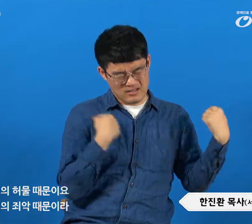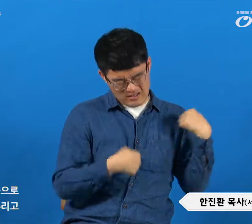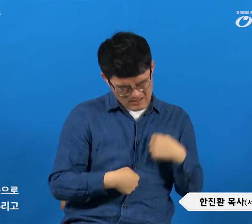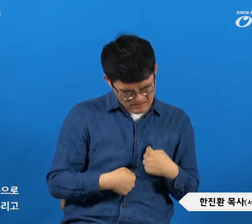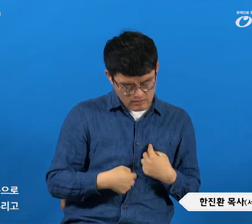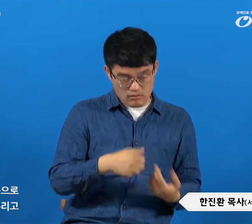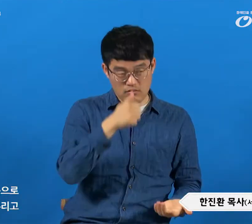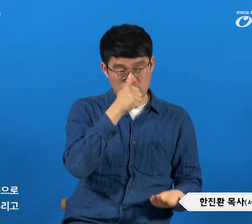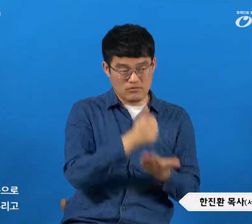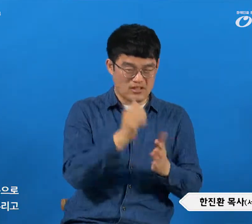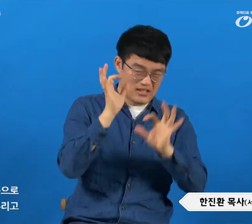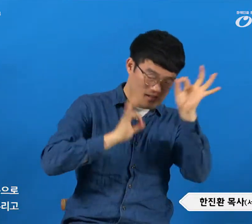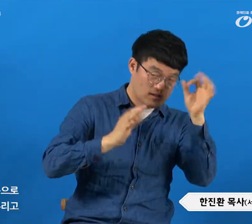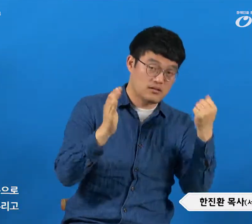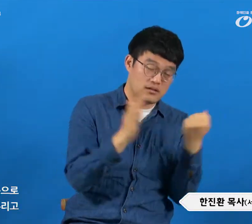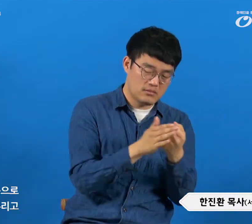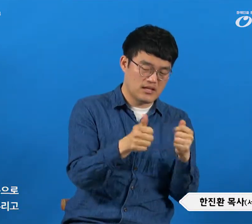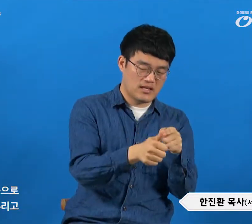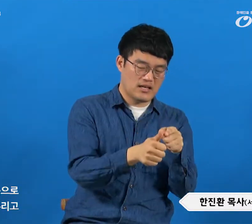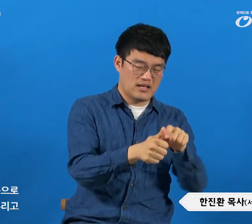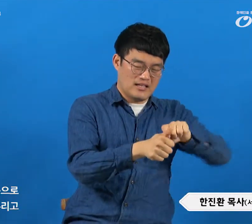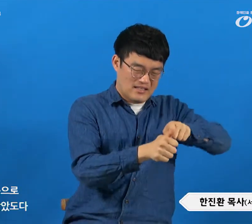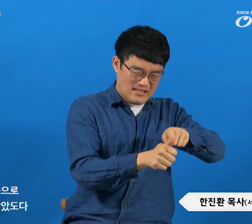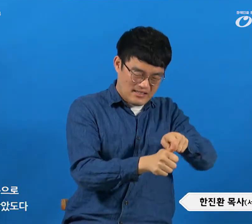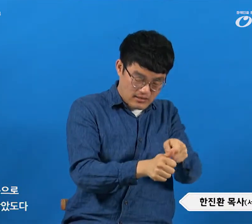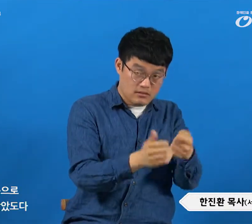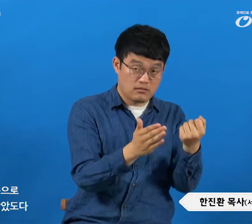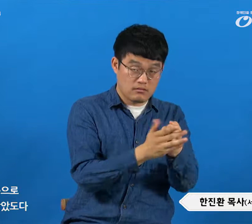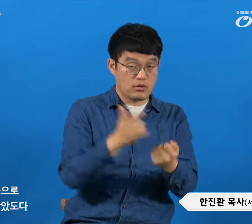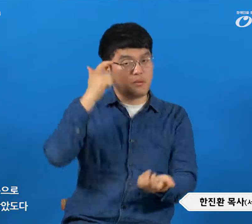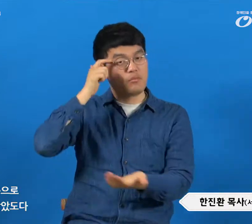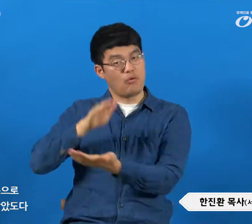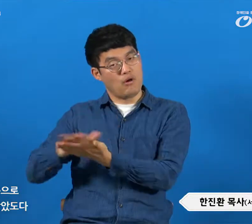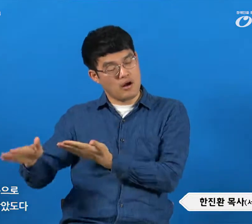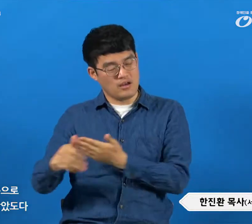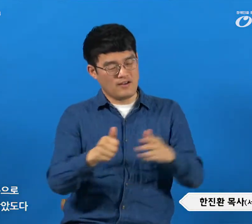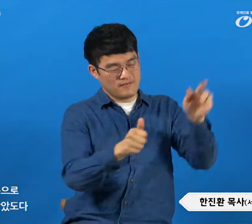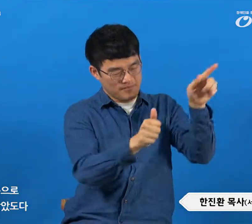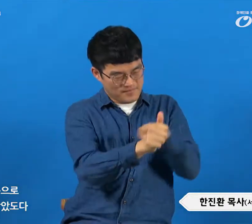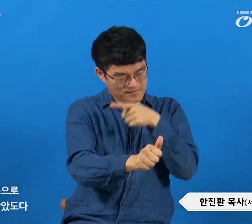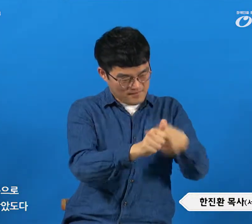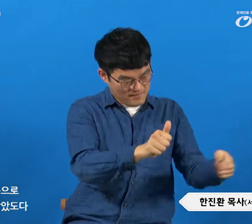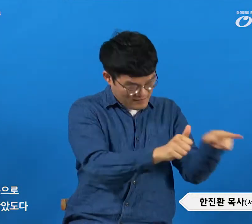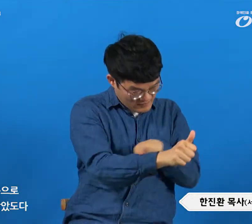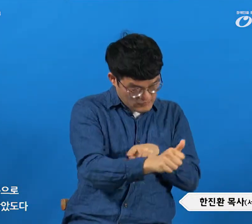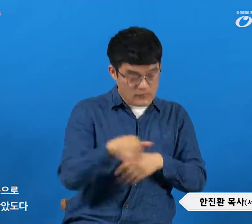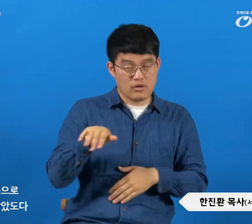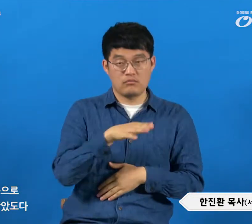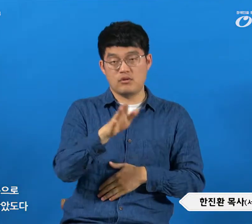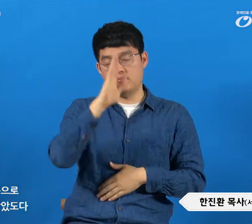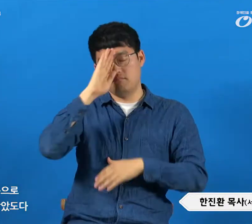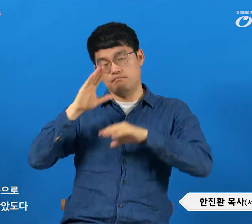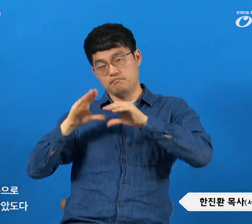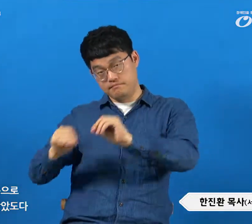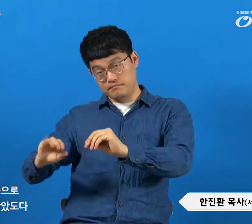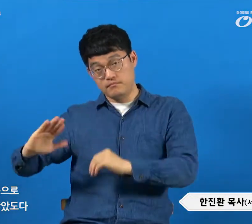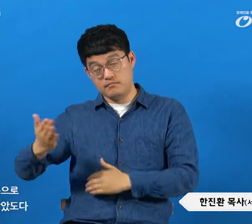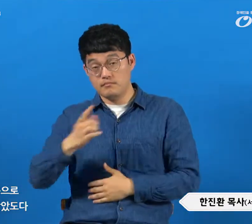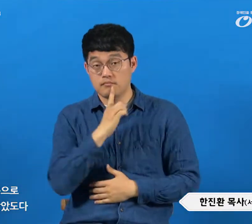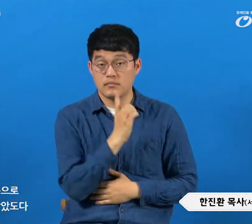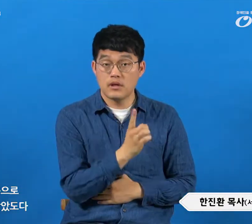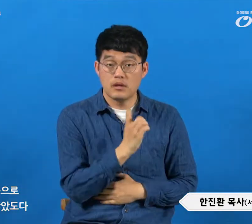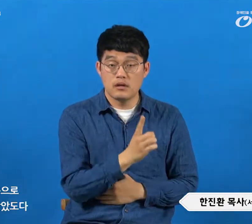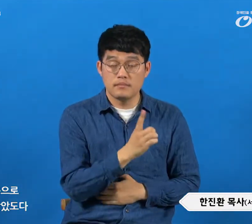죄악 때문이라. 그가 징계를 받음으로 우리는 평화를 누리고 그가 채찍에 맞음으로 우리는 나음을 받았도다.